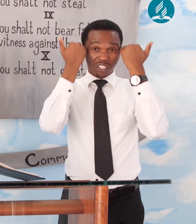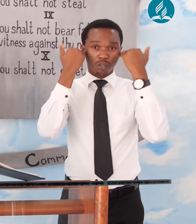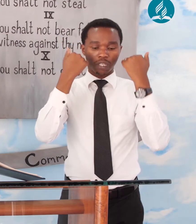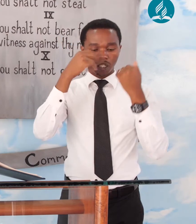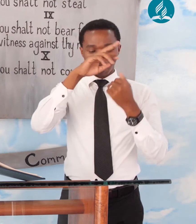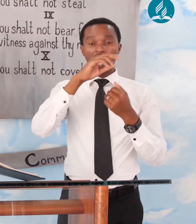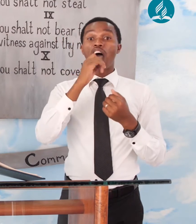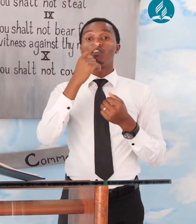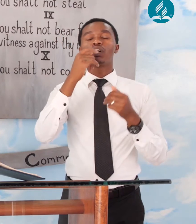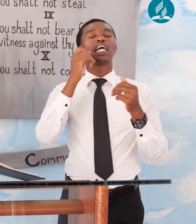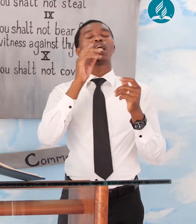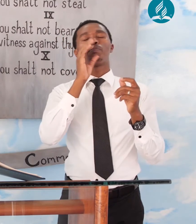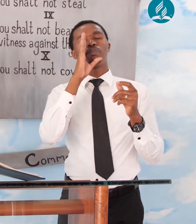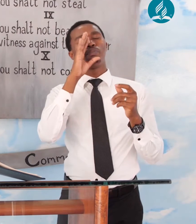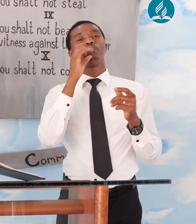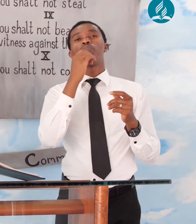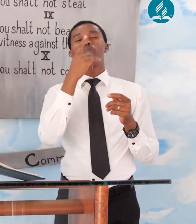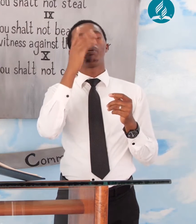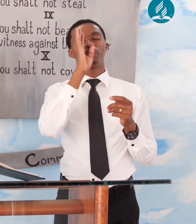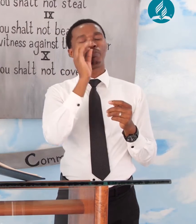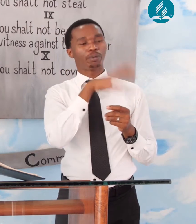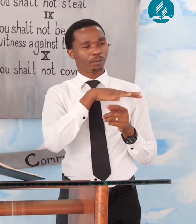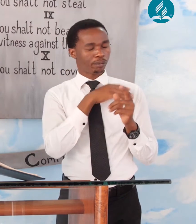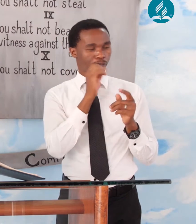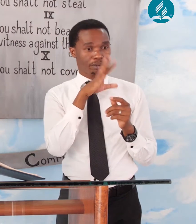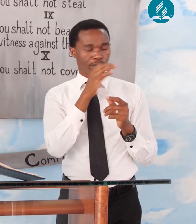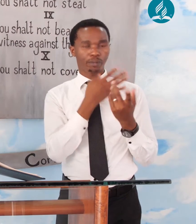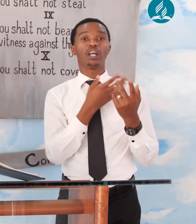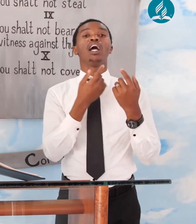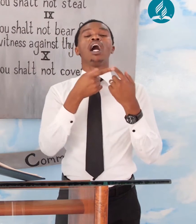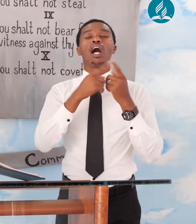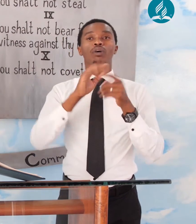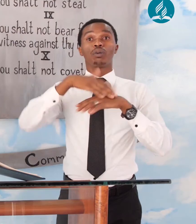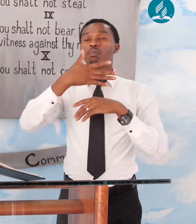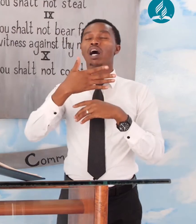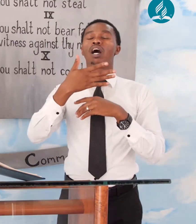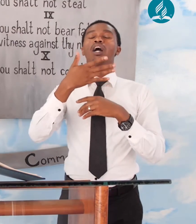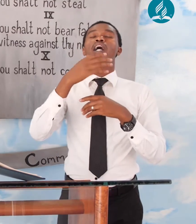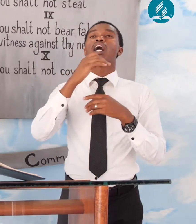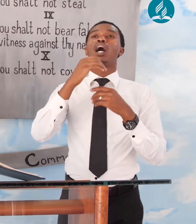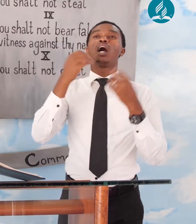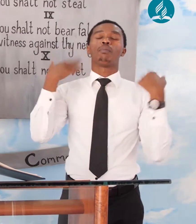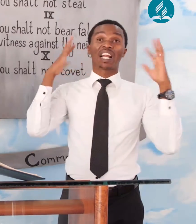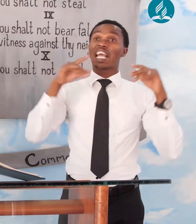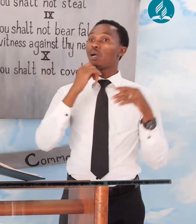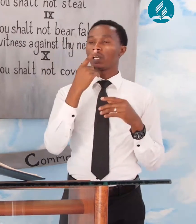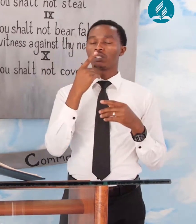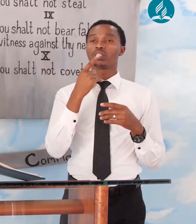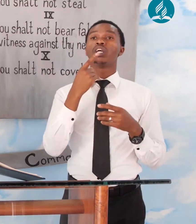ntiyahangaye kumucira urubanza amuvuma ahubwo yaramubwiye ati umwami Imana iguhane cyangwa